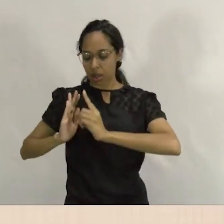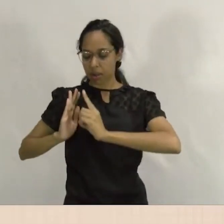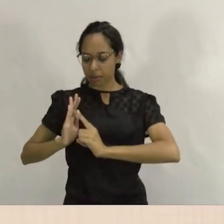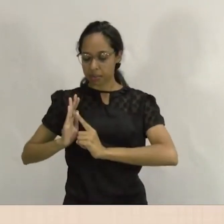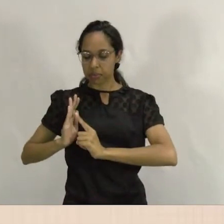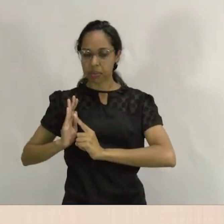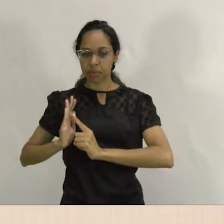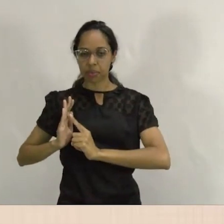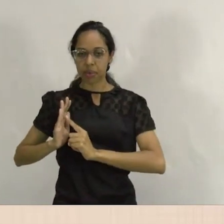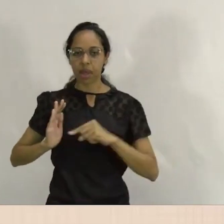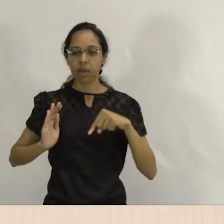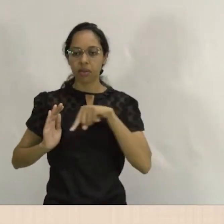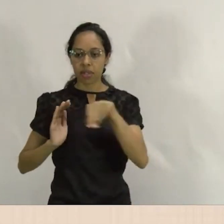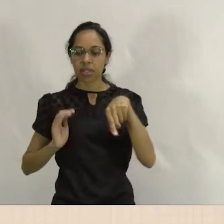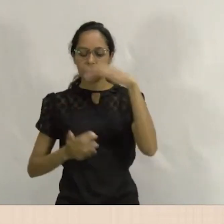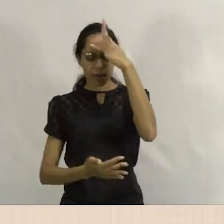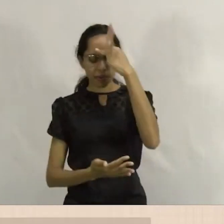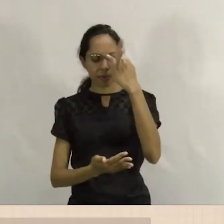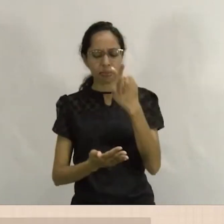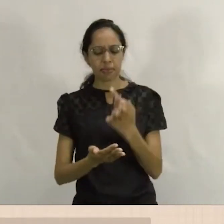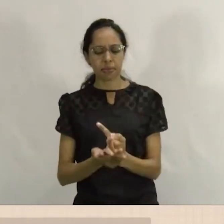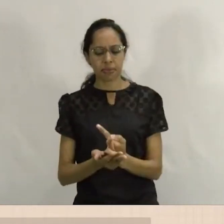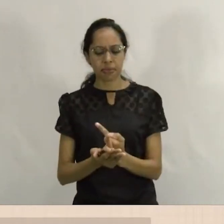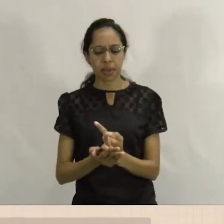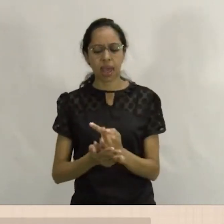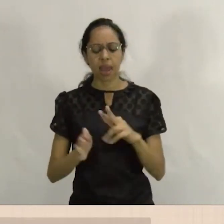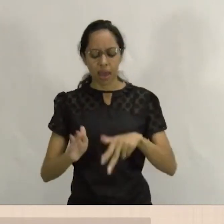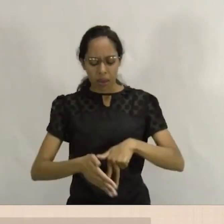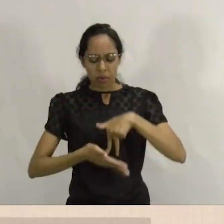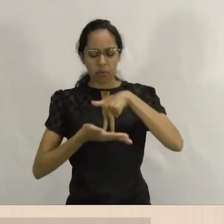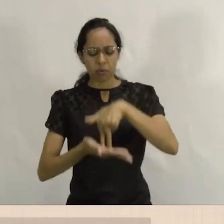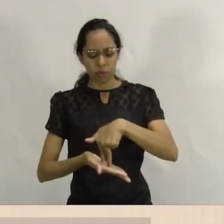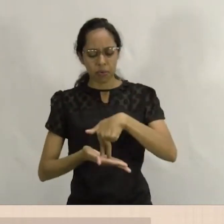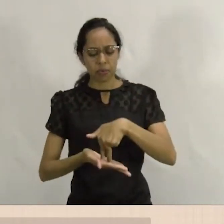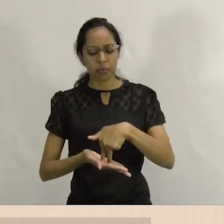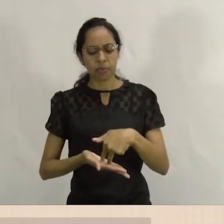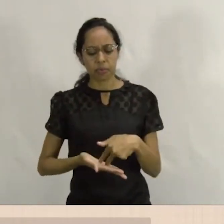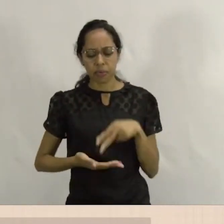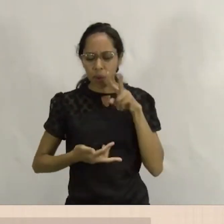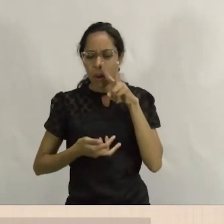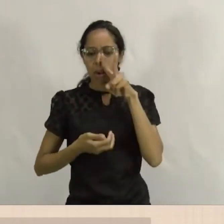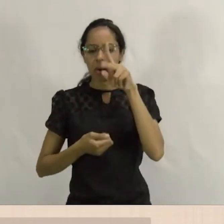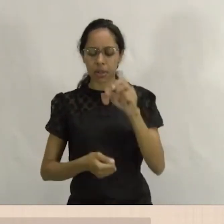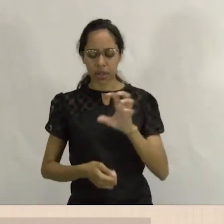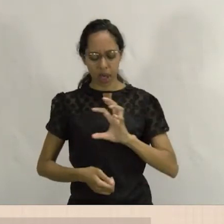estando vós arraigados e alicerçados em amor.